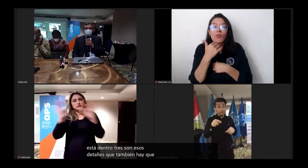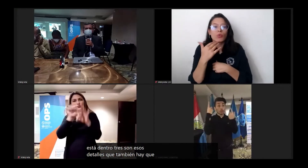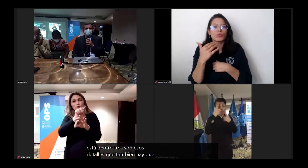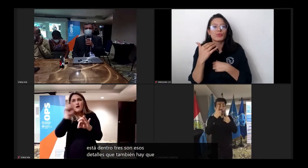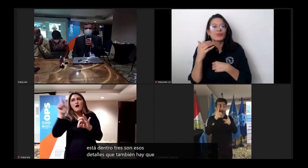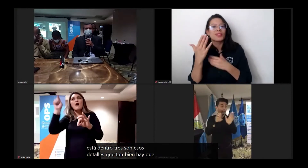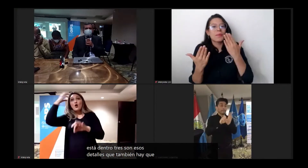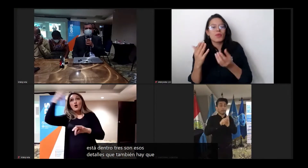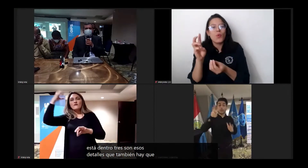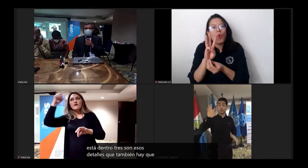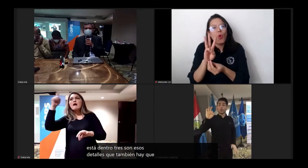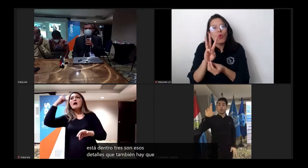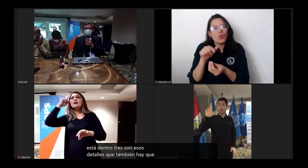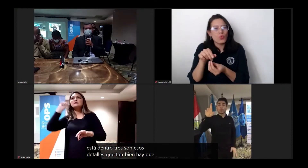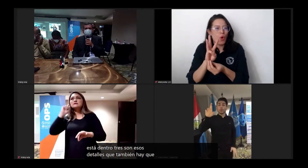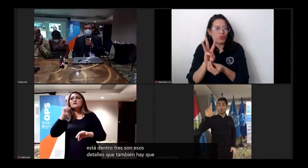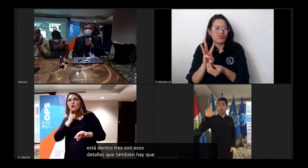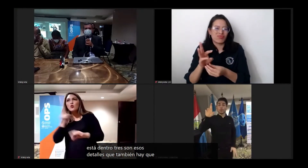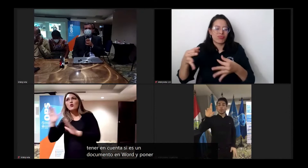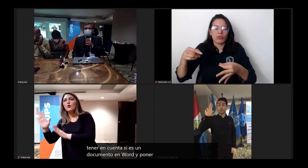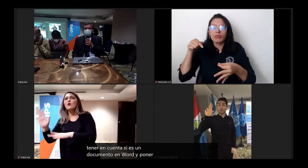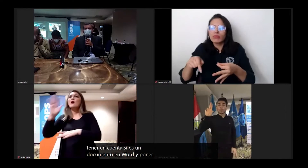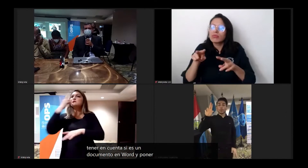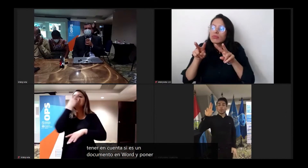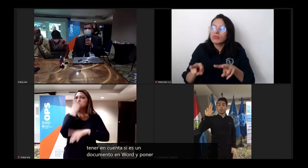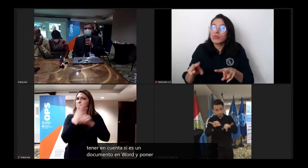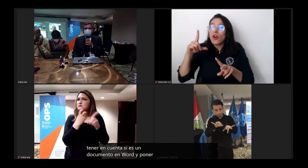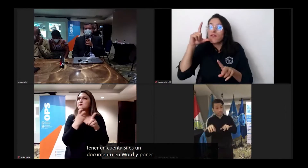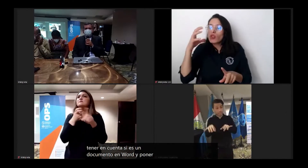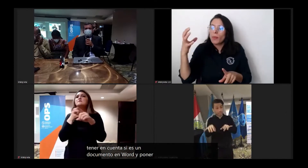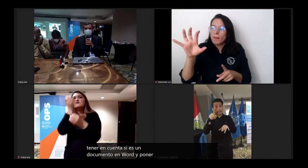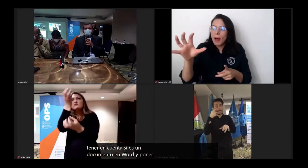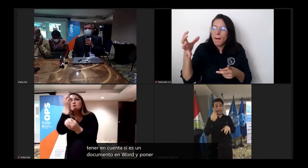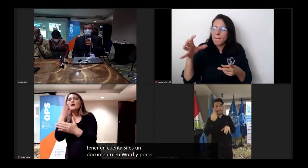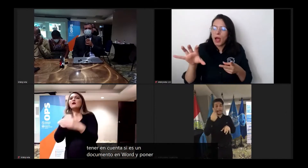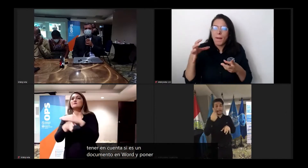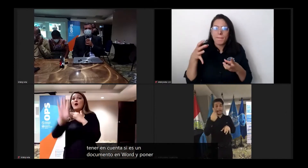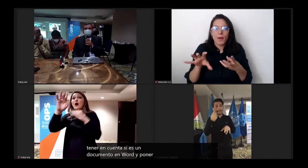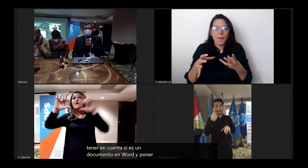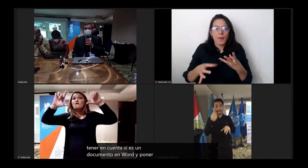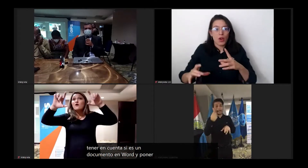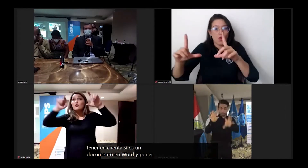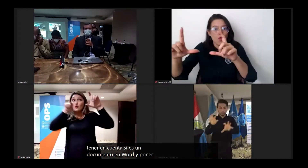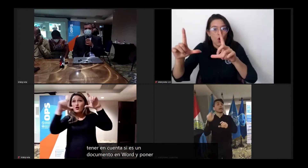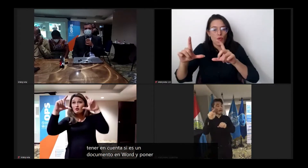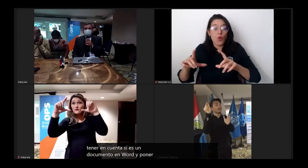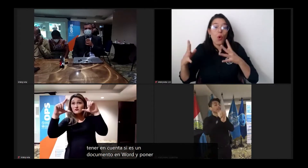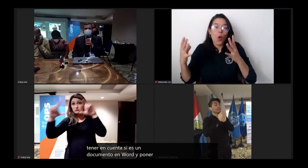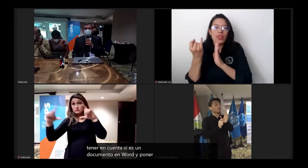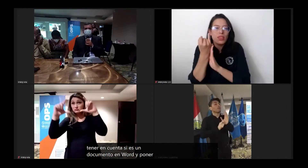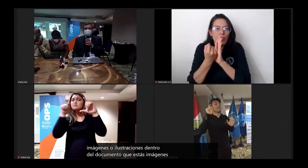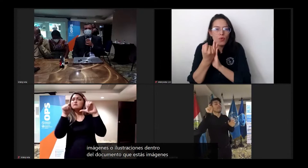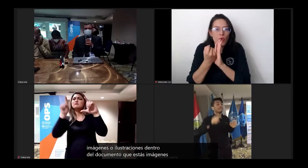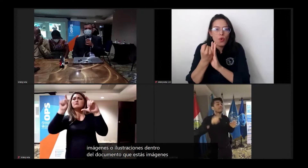y ponen imágenes o ilustraciones dentro del documento, que estas imágenes o ilustraciones tienen que